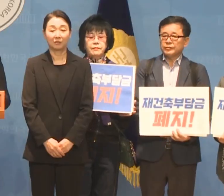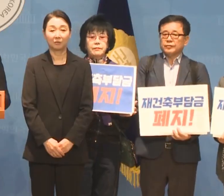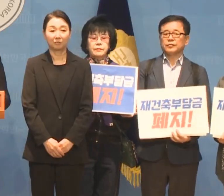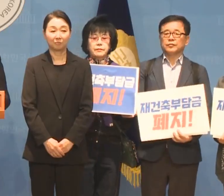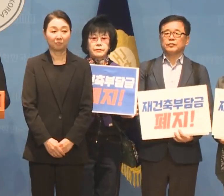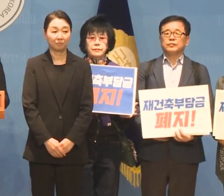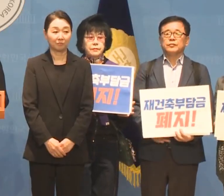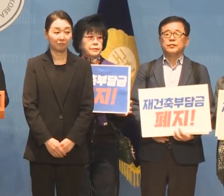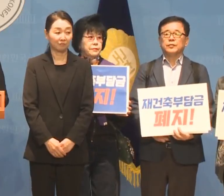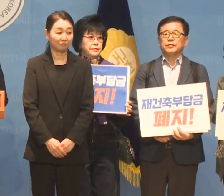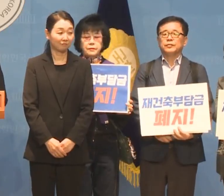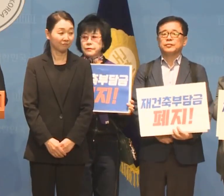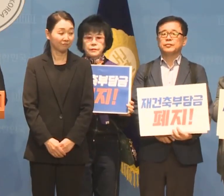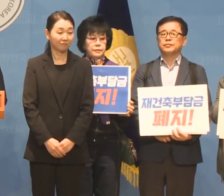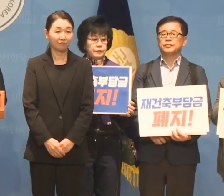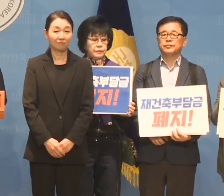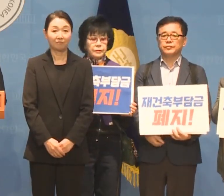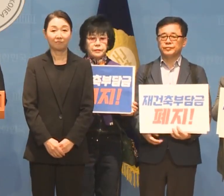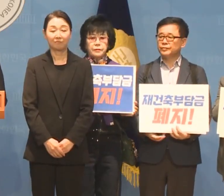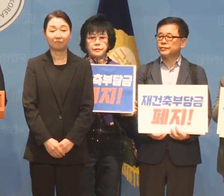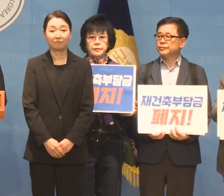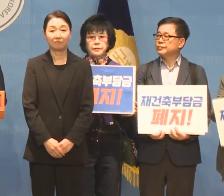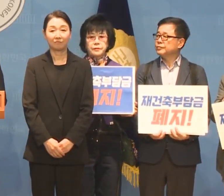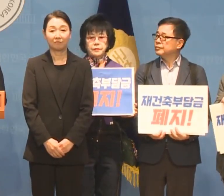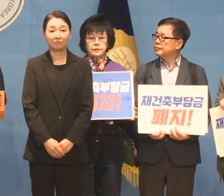뒤로도 가셔야 되나요? 예.